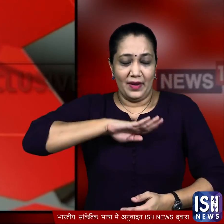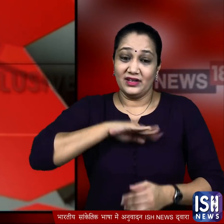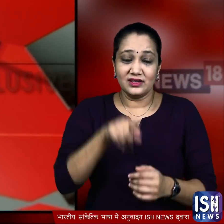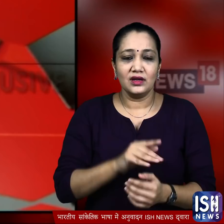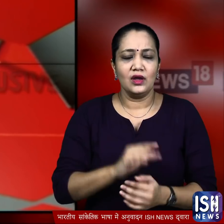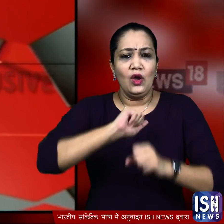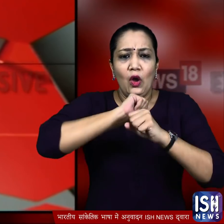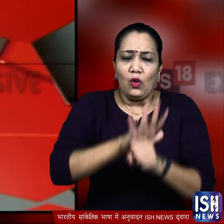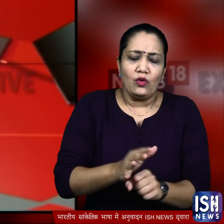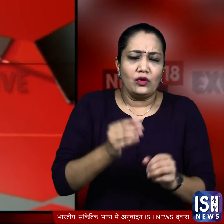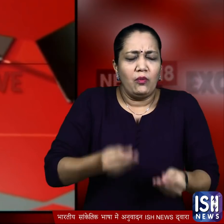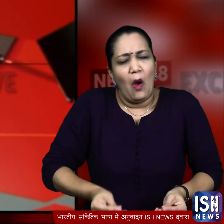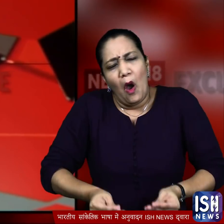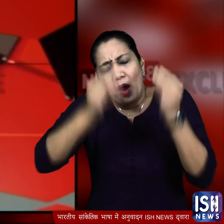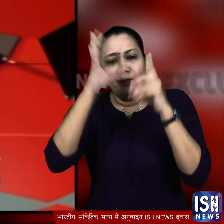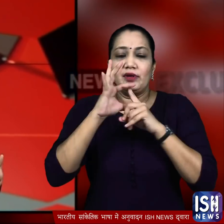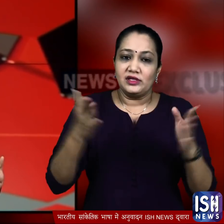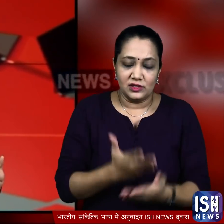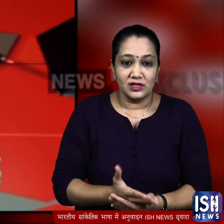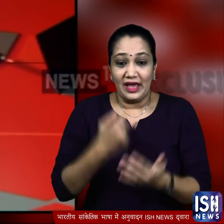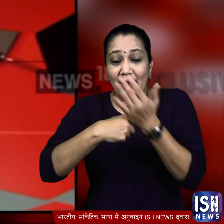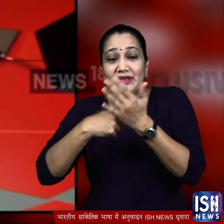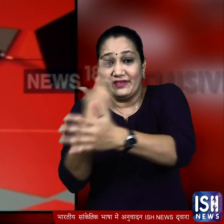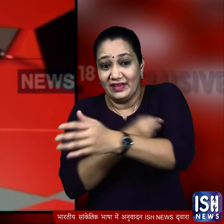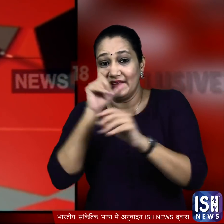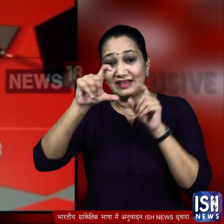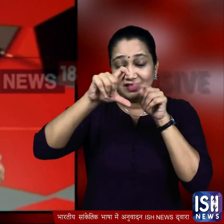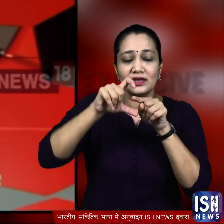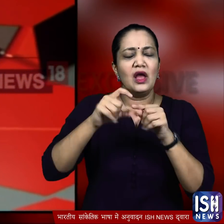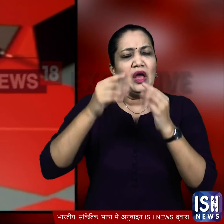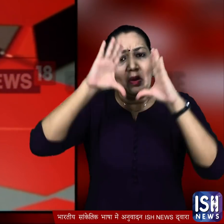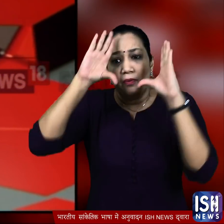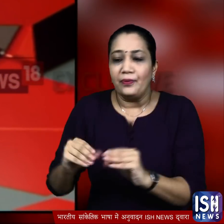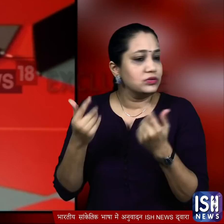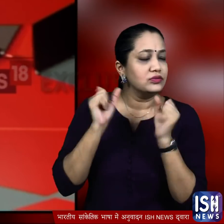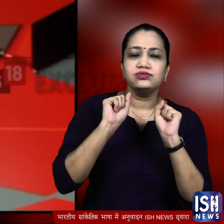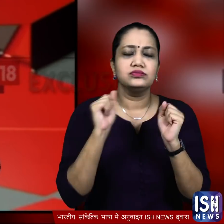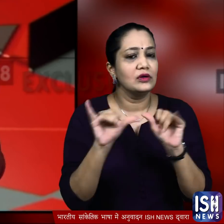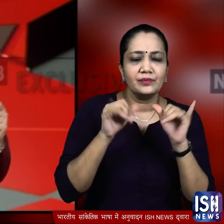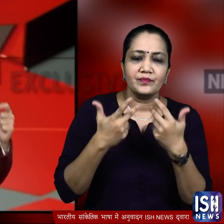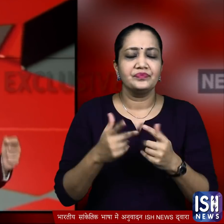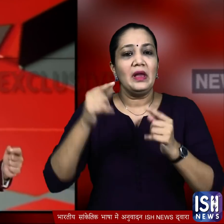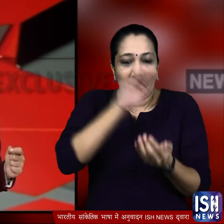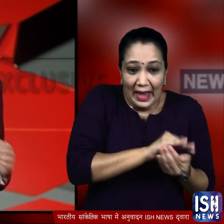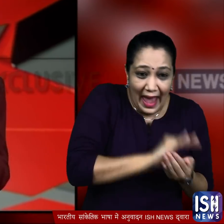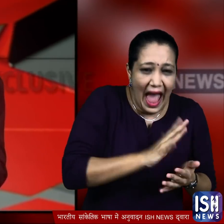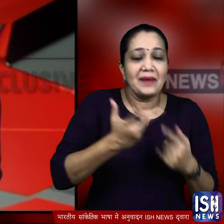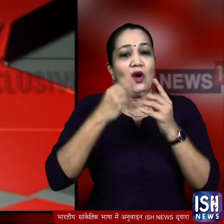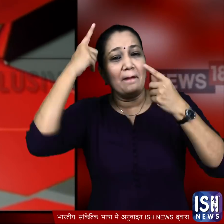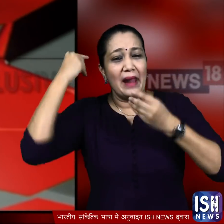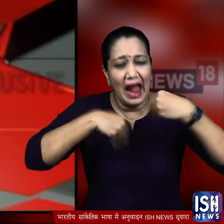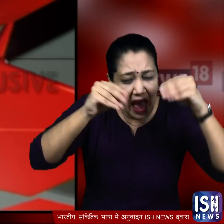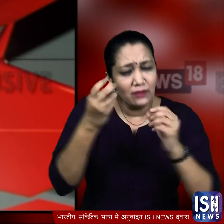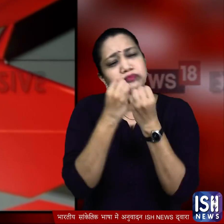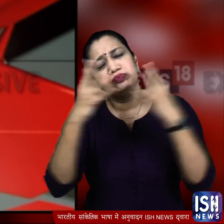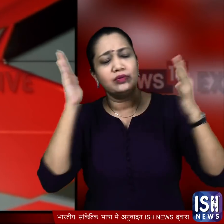कि महाराष्ट्र में कोरोना संकट गंभीर होने के बाद रेमडेसिविर नाम की दवा की भारी कमी है। उसकी जमाखोरी और कालाबाजारी